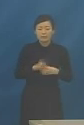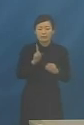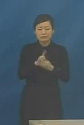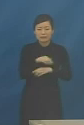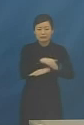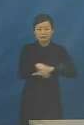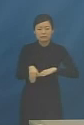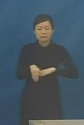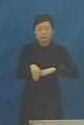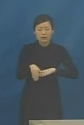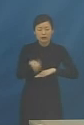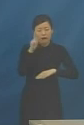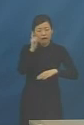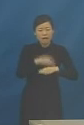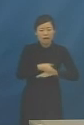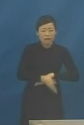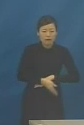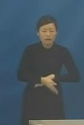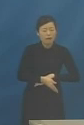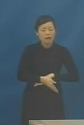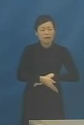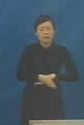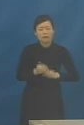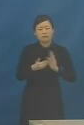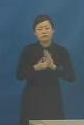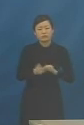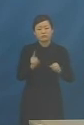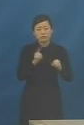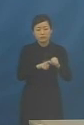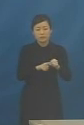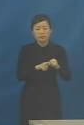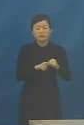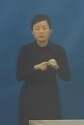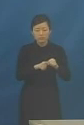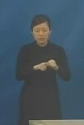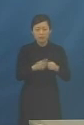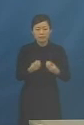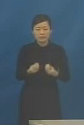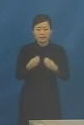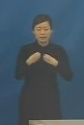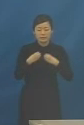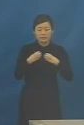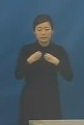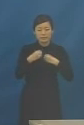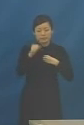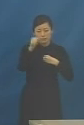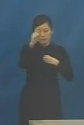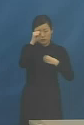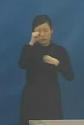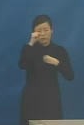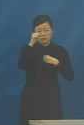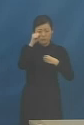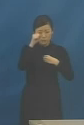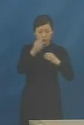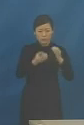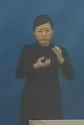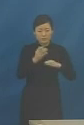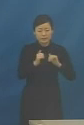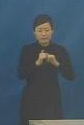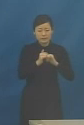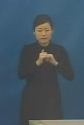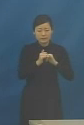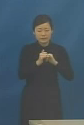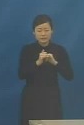なら手にするためには感染症のあの発生者の数の要素というものをやはりあの